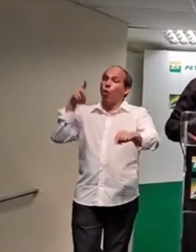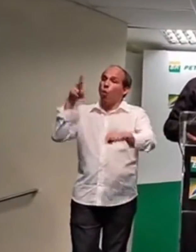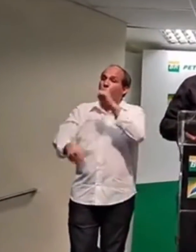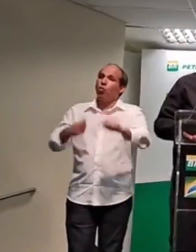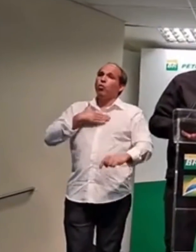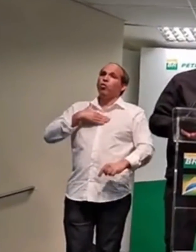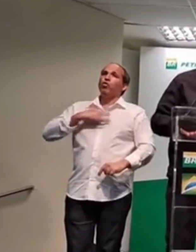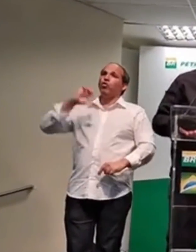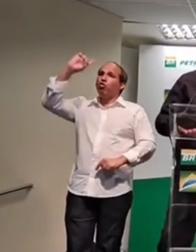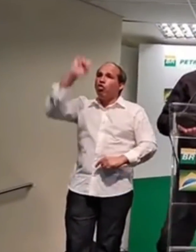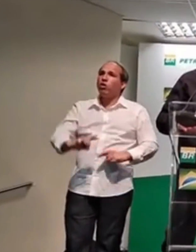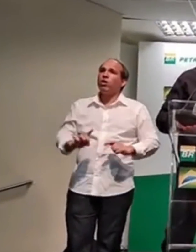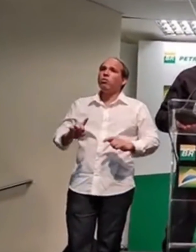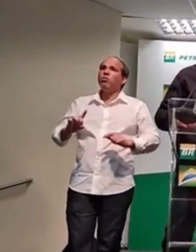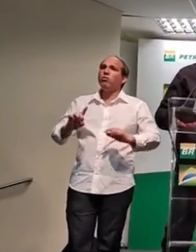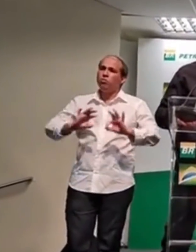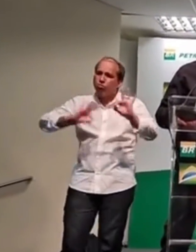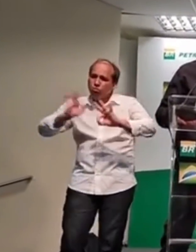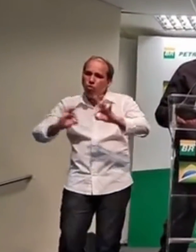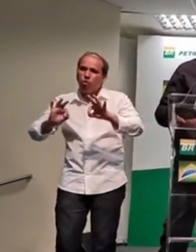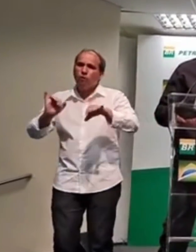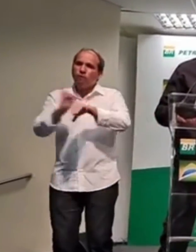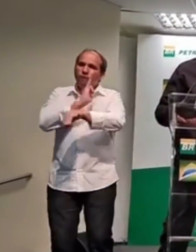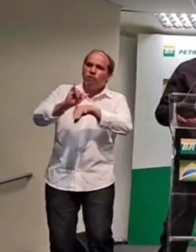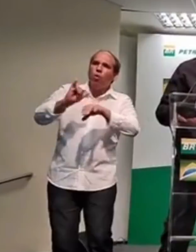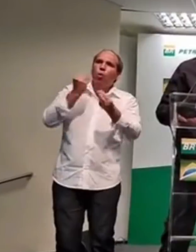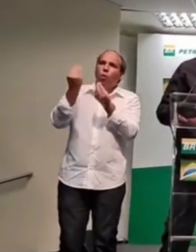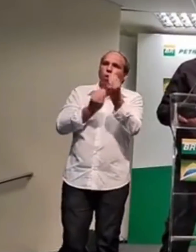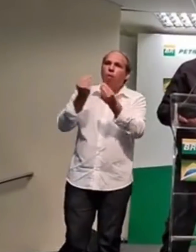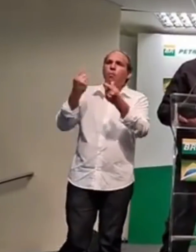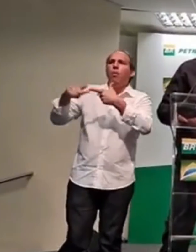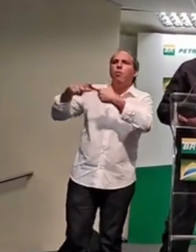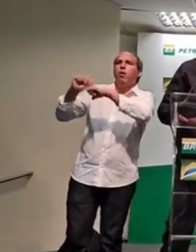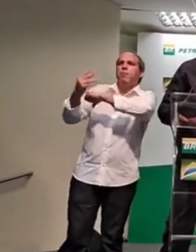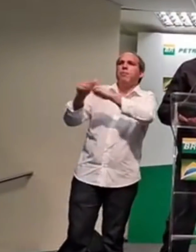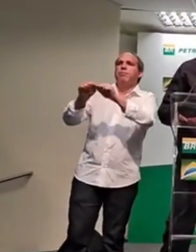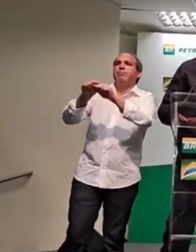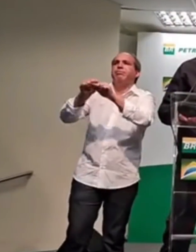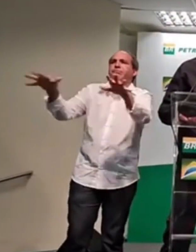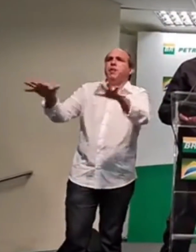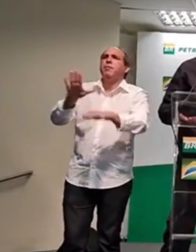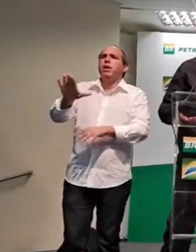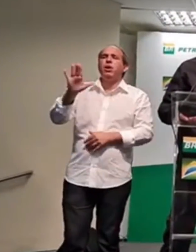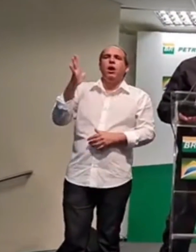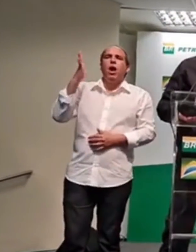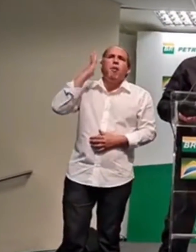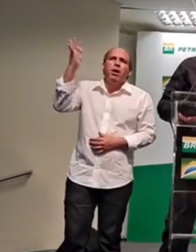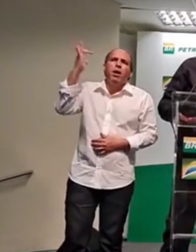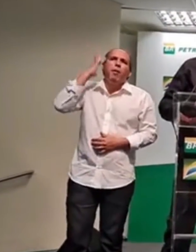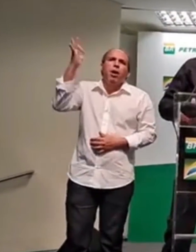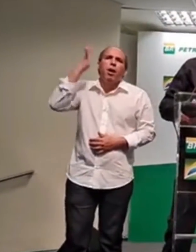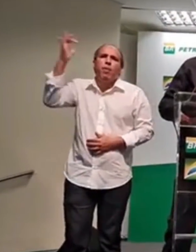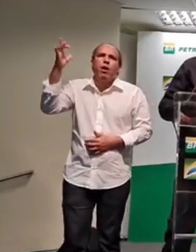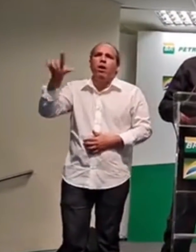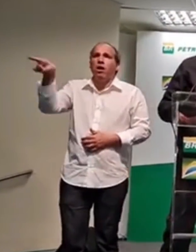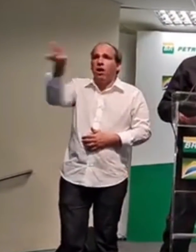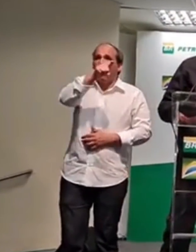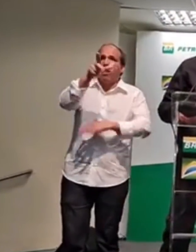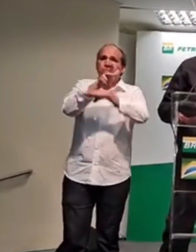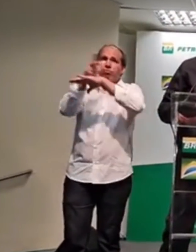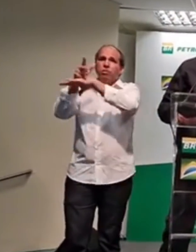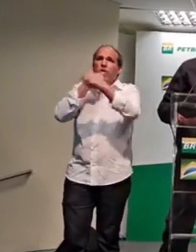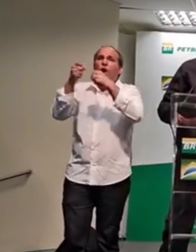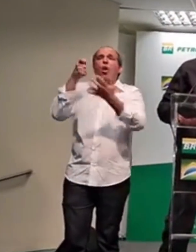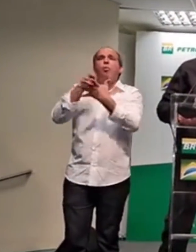de gerir as questões da pandemia. E quase que diariamente, a imprensa agora é obrigada a